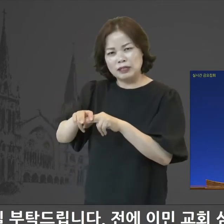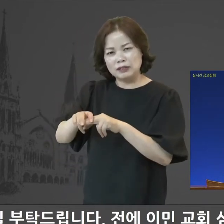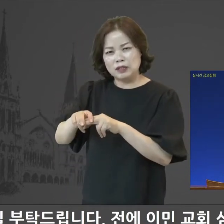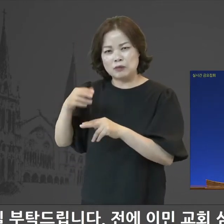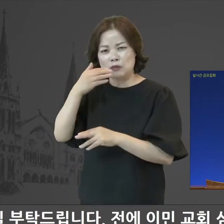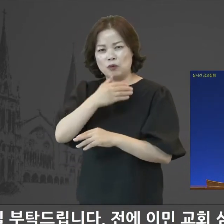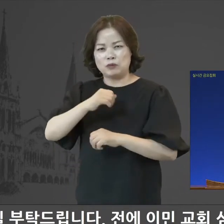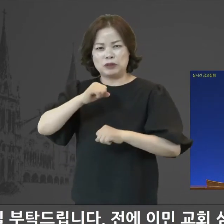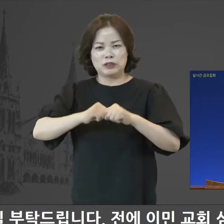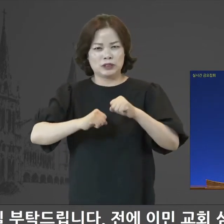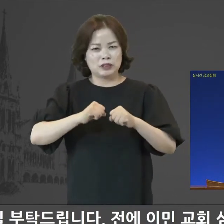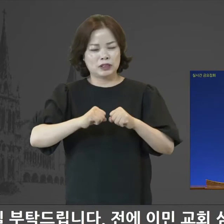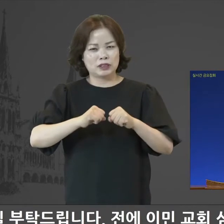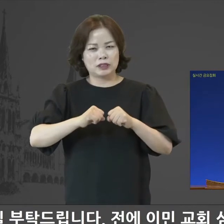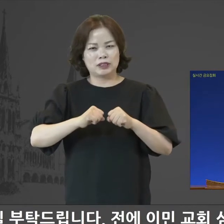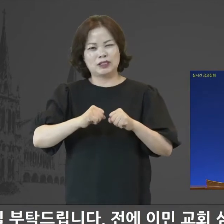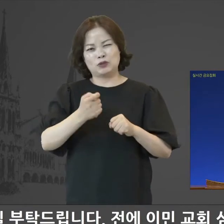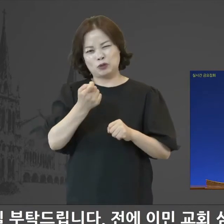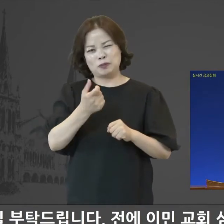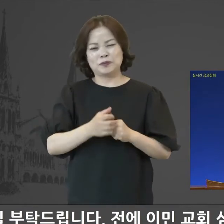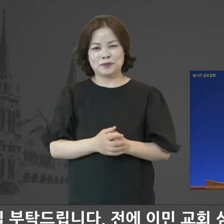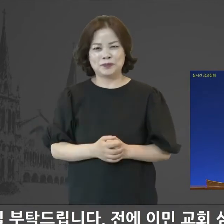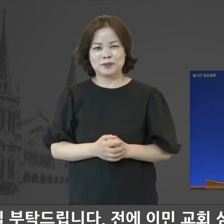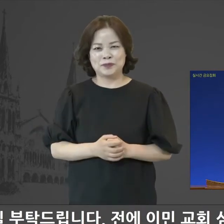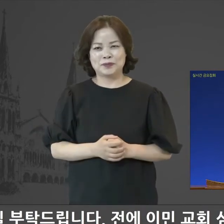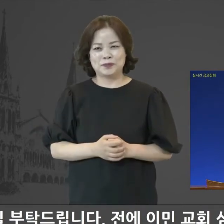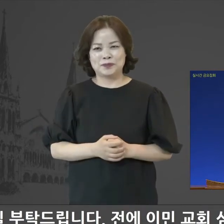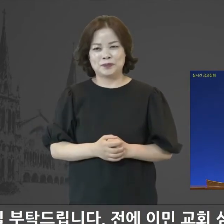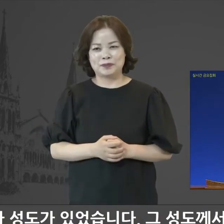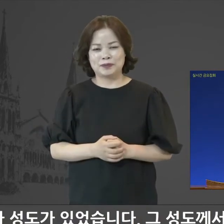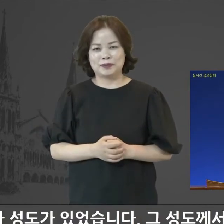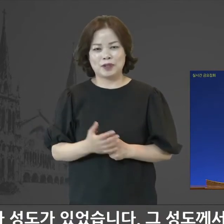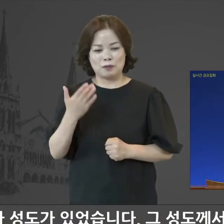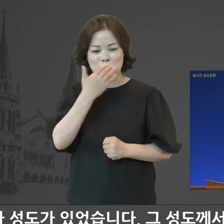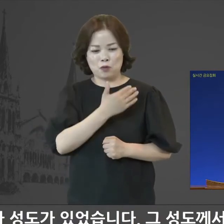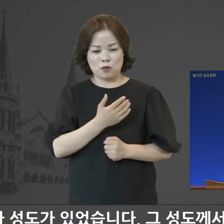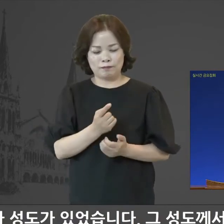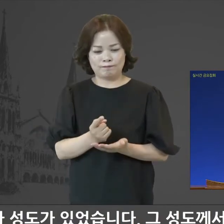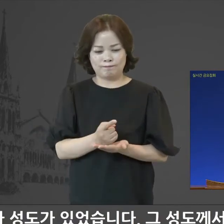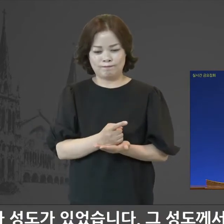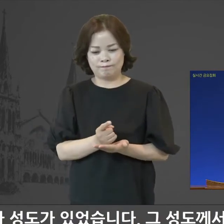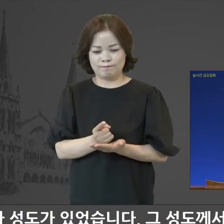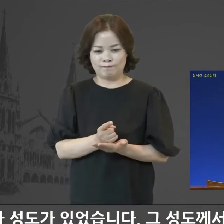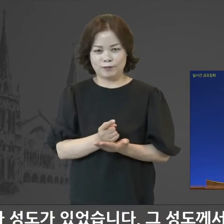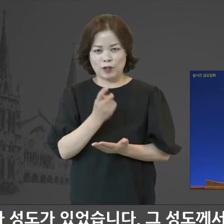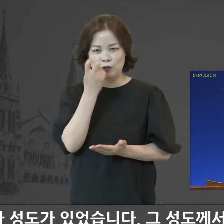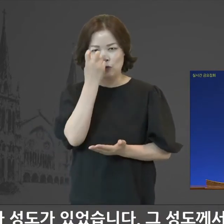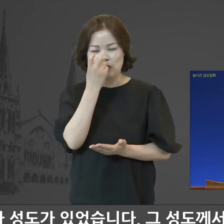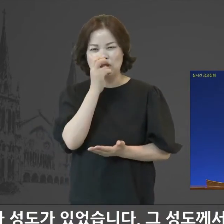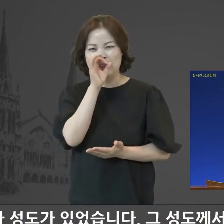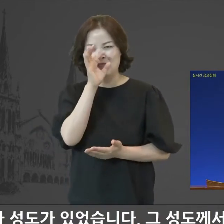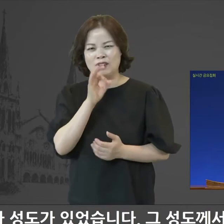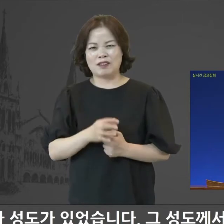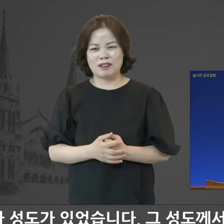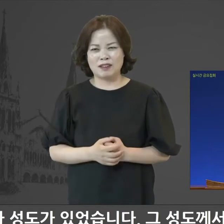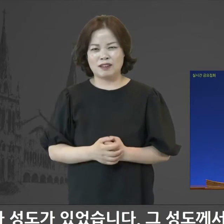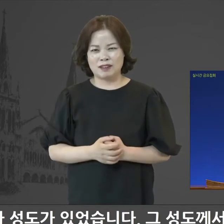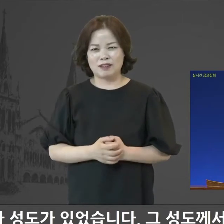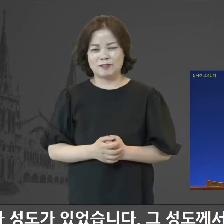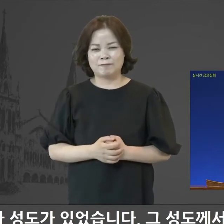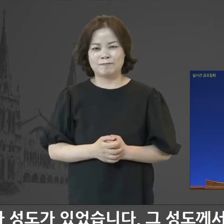몸을 움직일 수 있는 시간이 좀 적은 편이잖아요. 그러니까 이제 늘 이제 체중 관리를 해야 되는데 그게 잘 안 되잖아요.